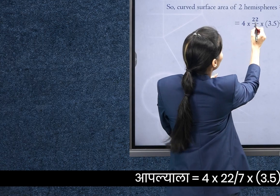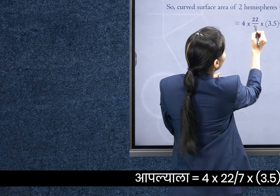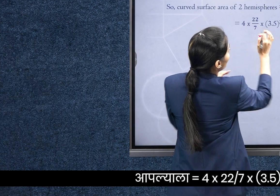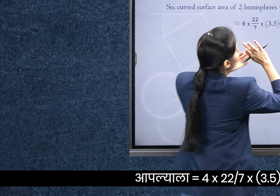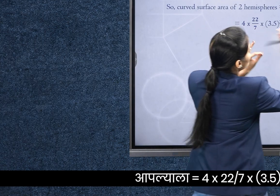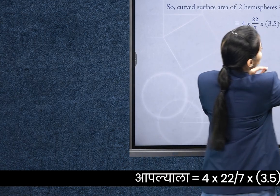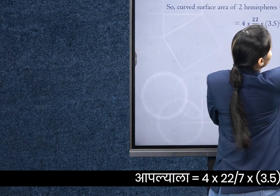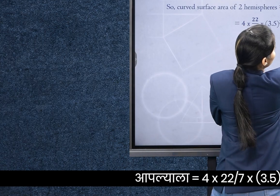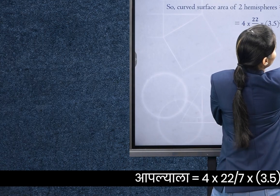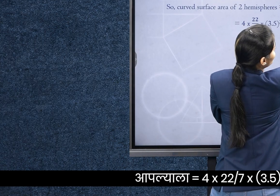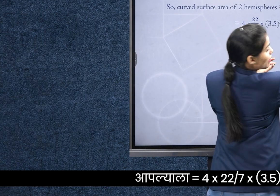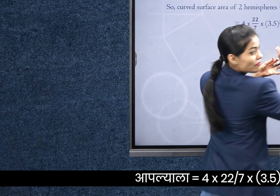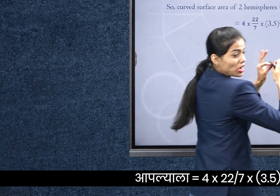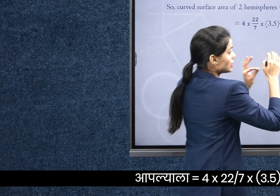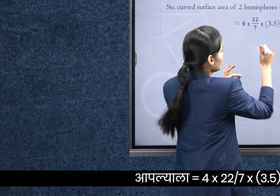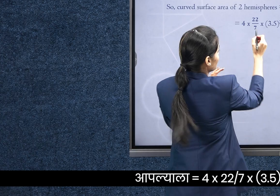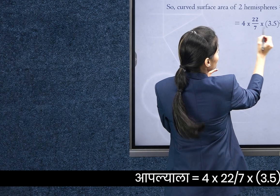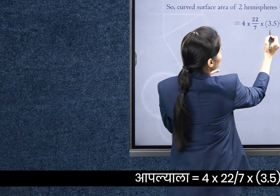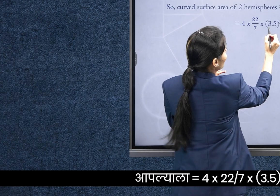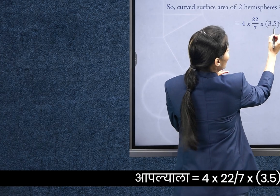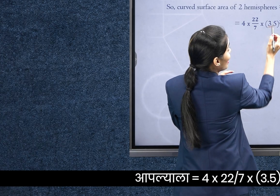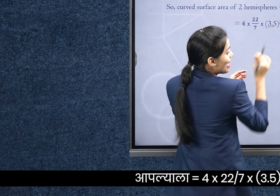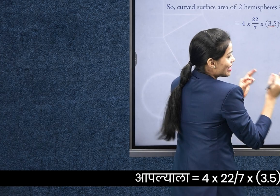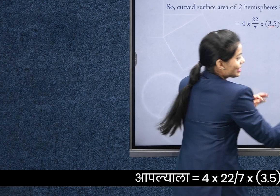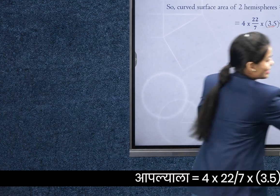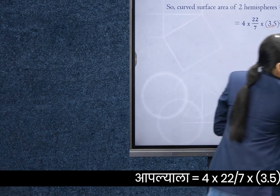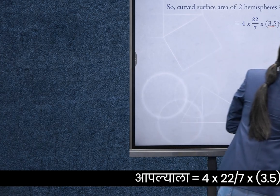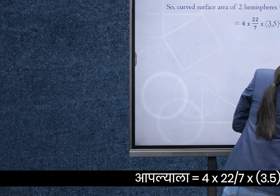3.5 कंसाच्या बाहेर 2 मिळते.